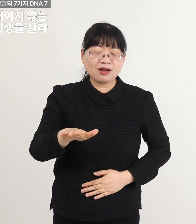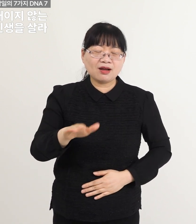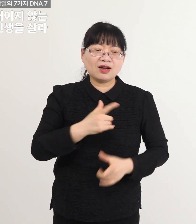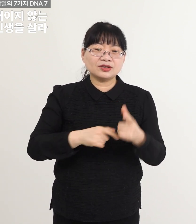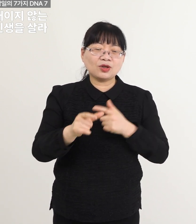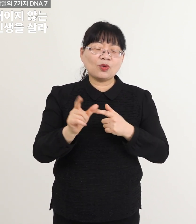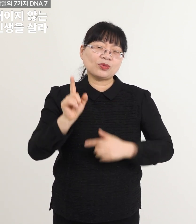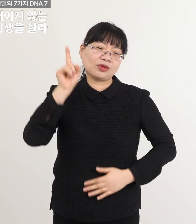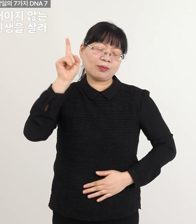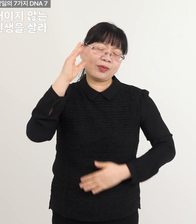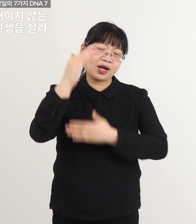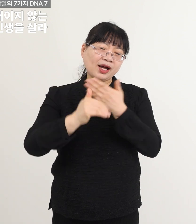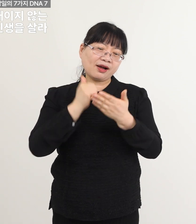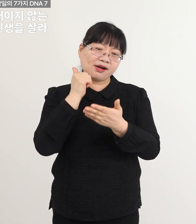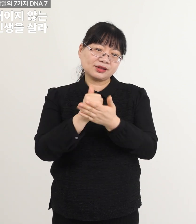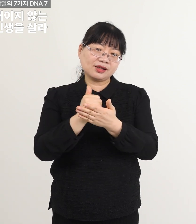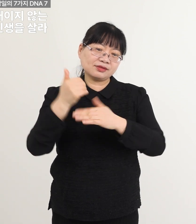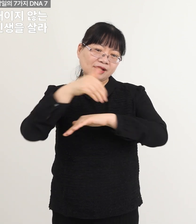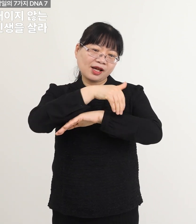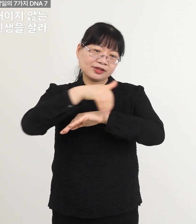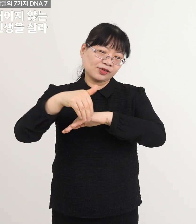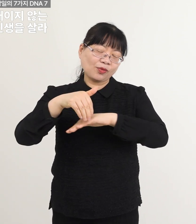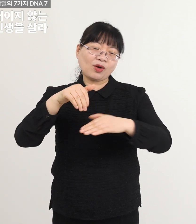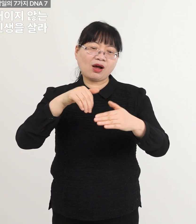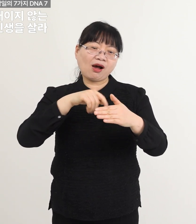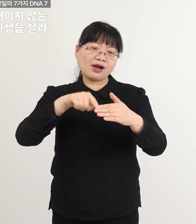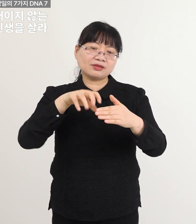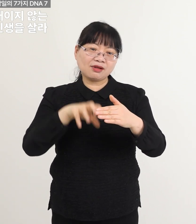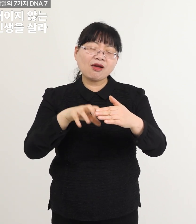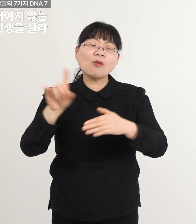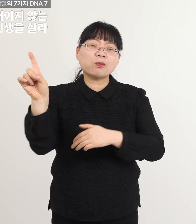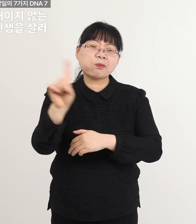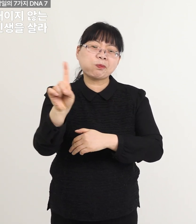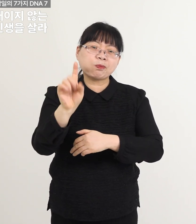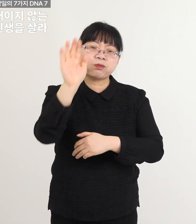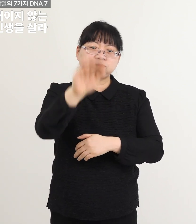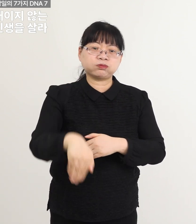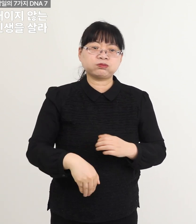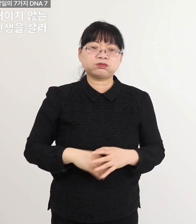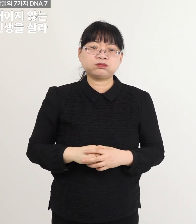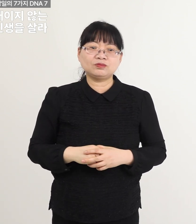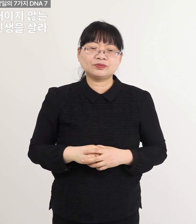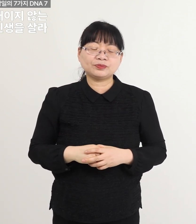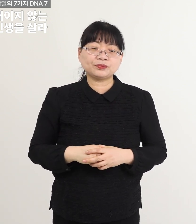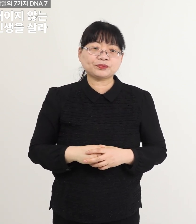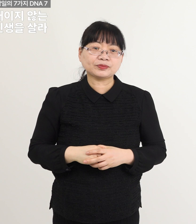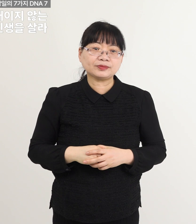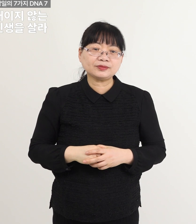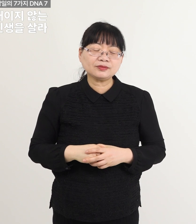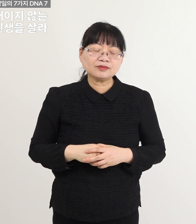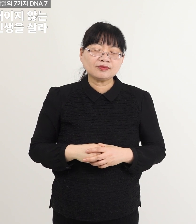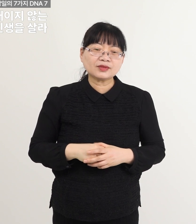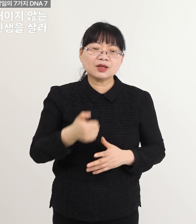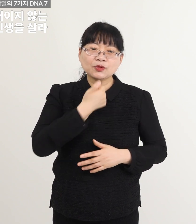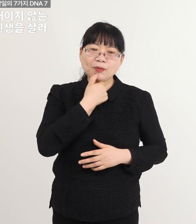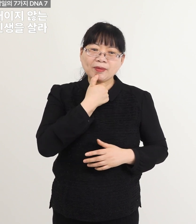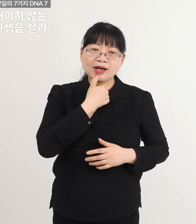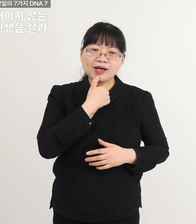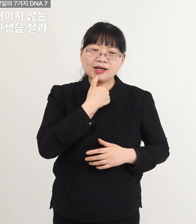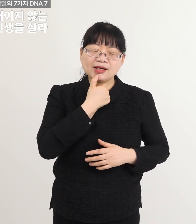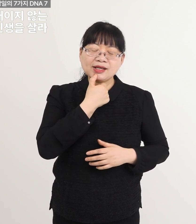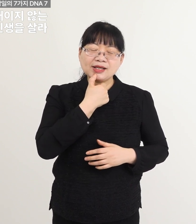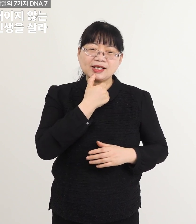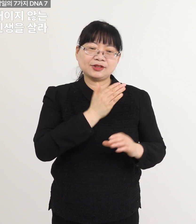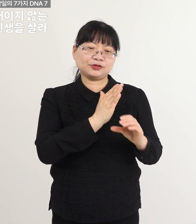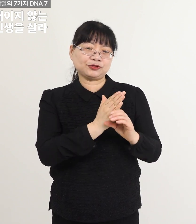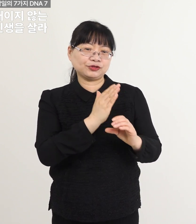높은 하나님의 경륜 속에서는 놀랍게도 제국의 심장부에,